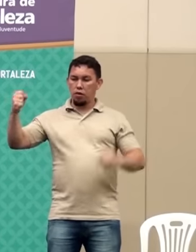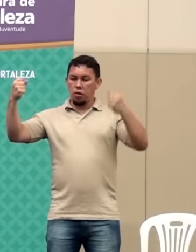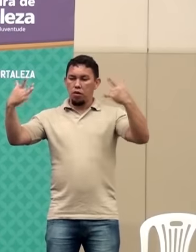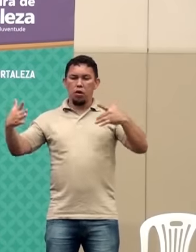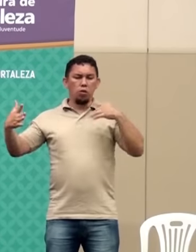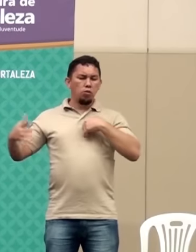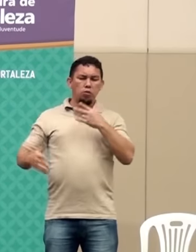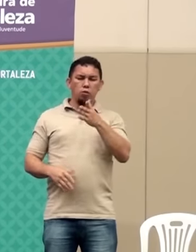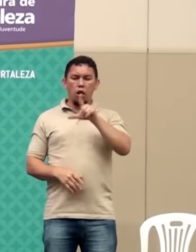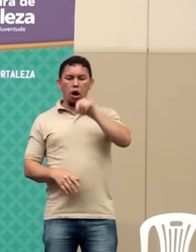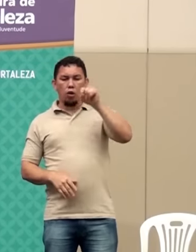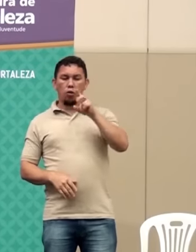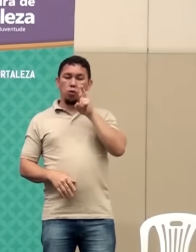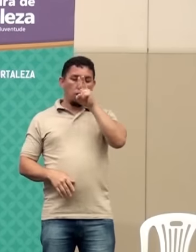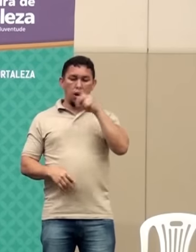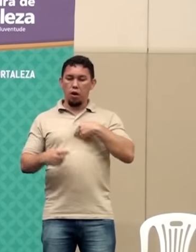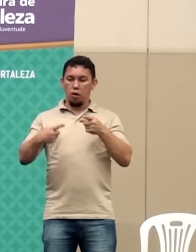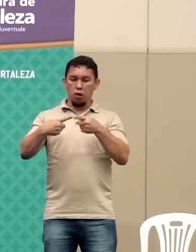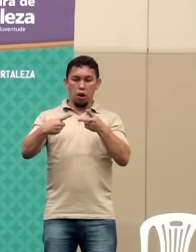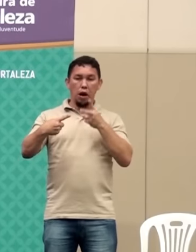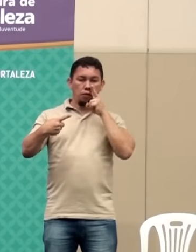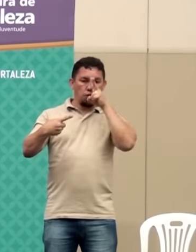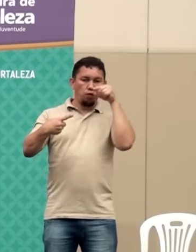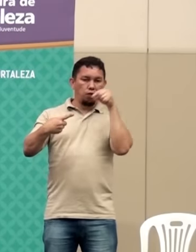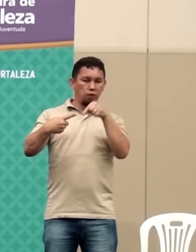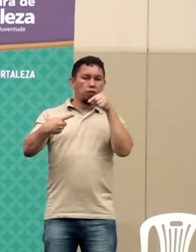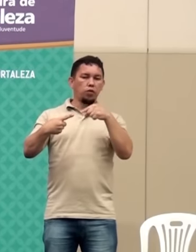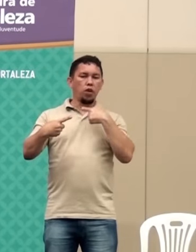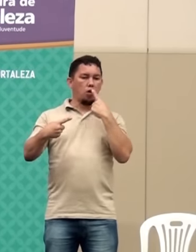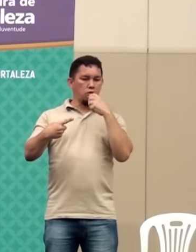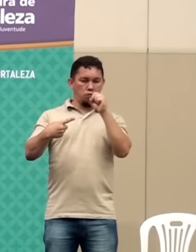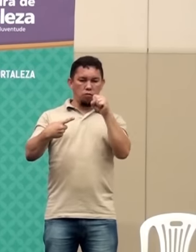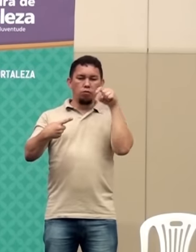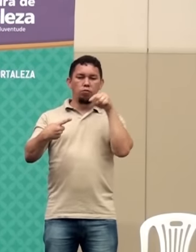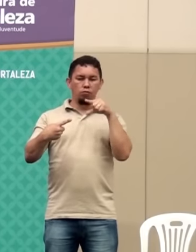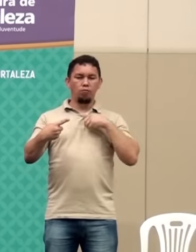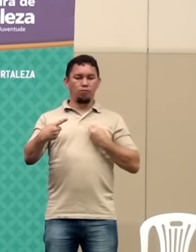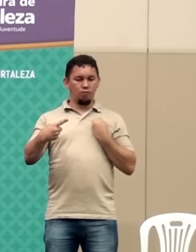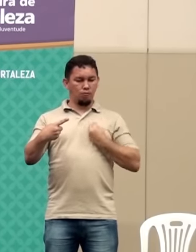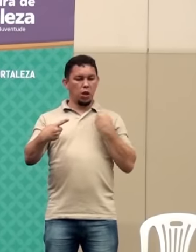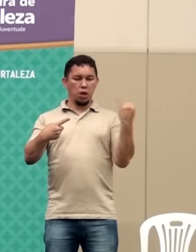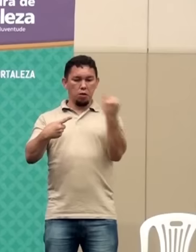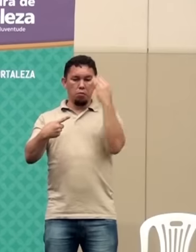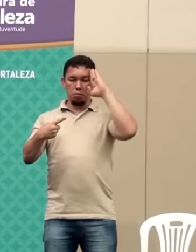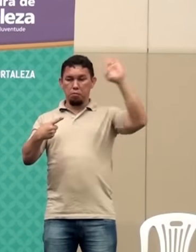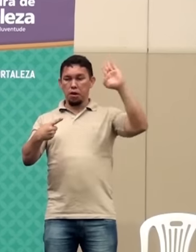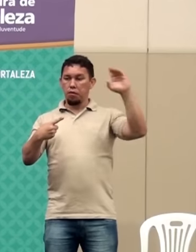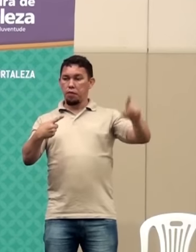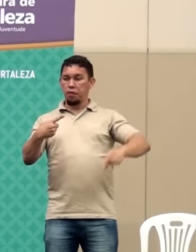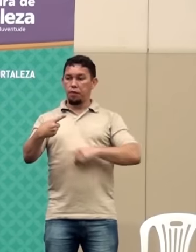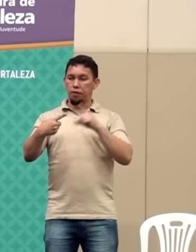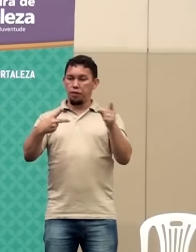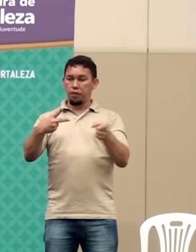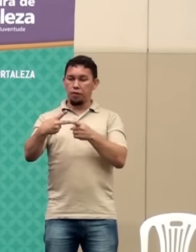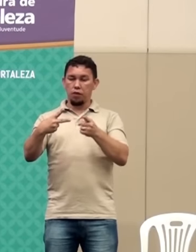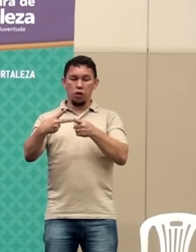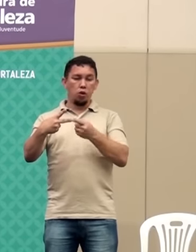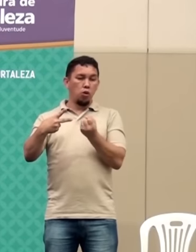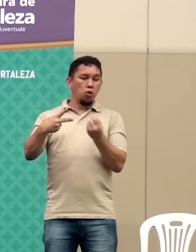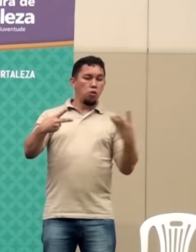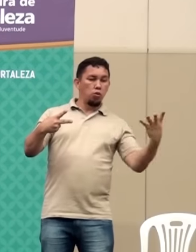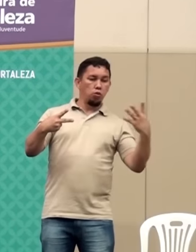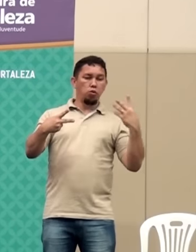mais importante? A força. Você tem que saber a força dos ácidos, tá? Esse é o critério mais importante. E depois o número de